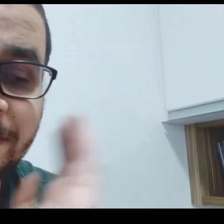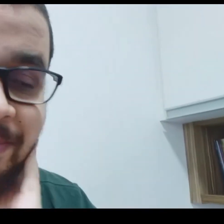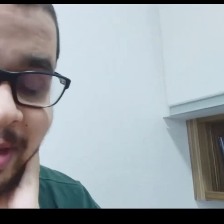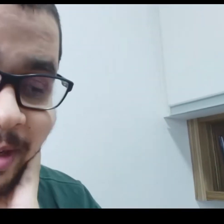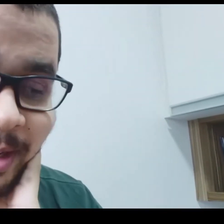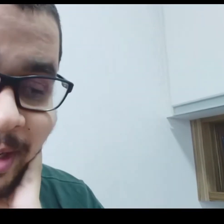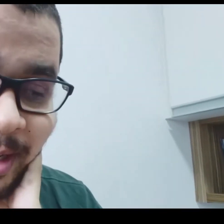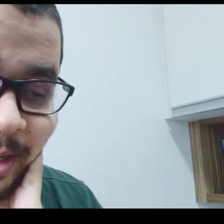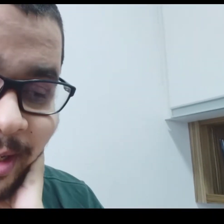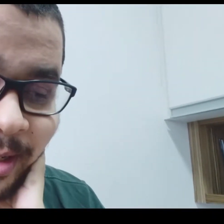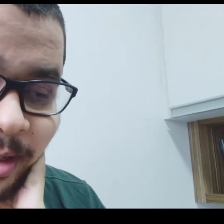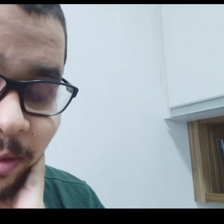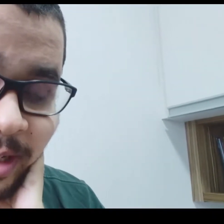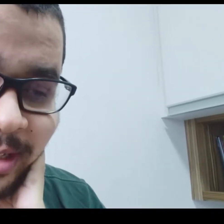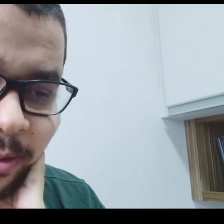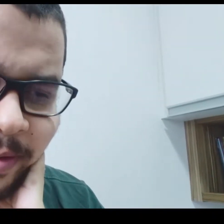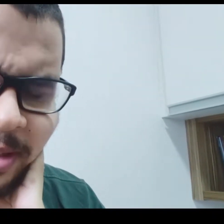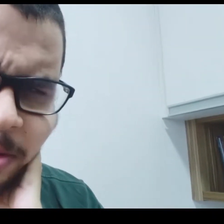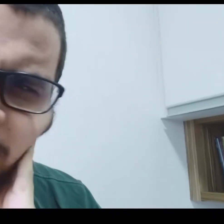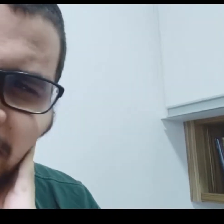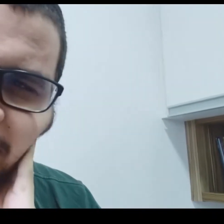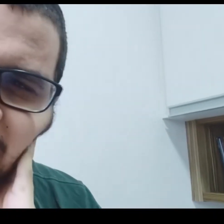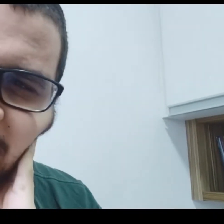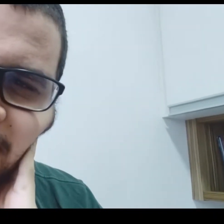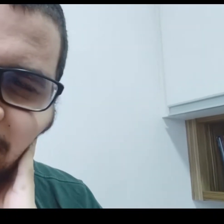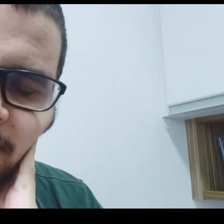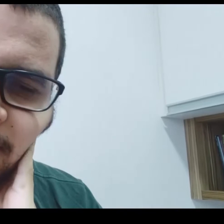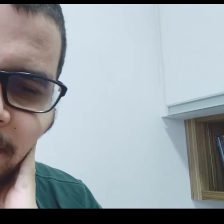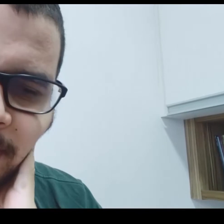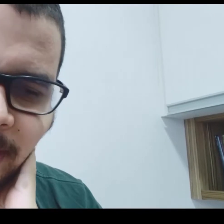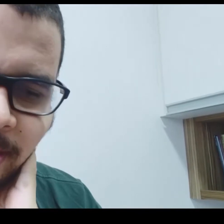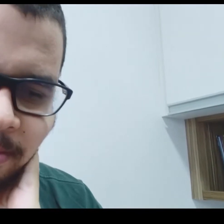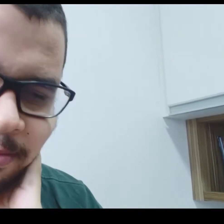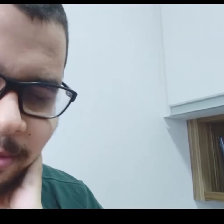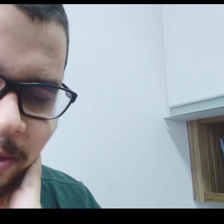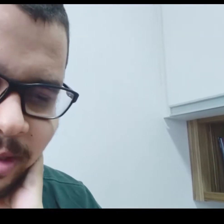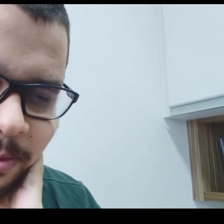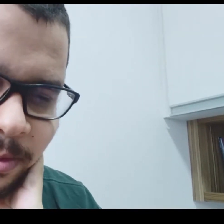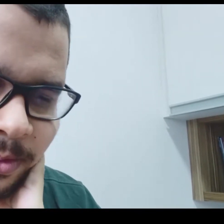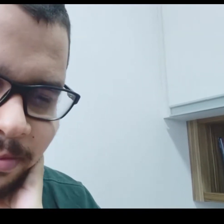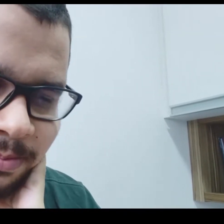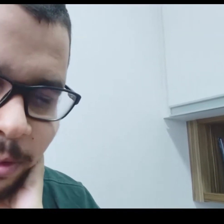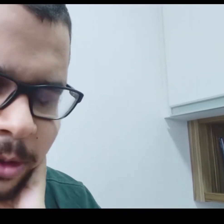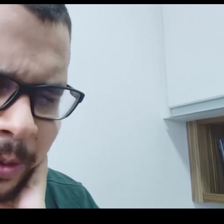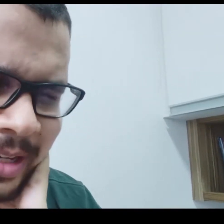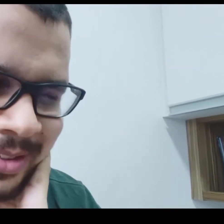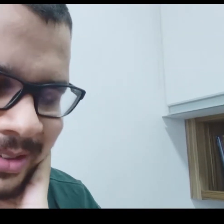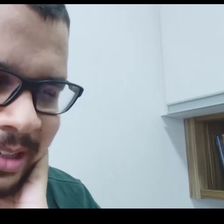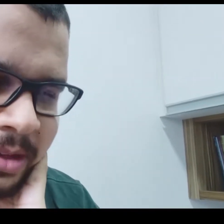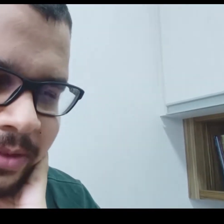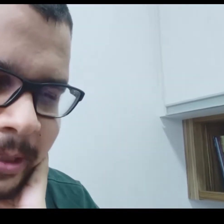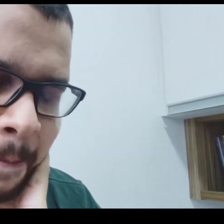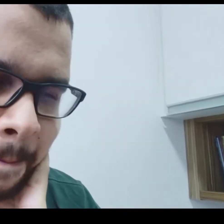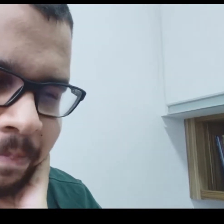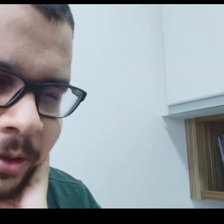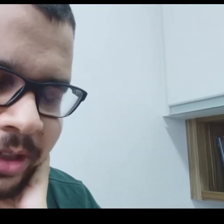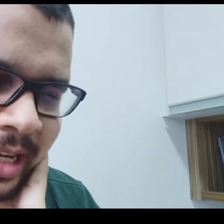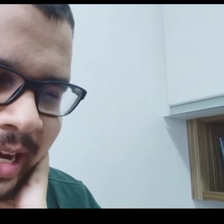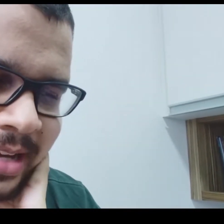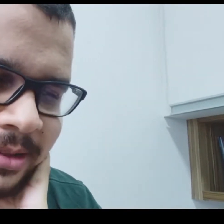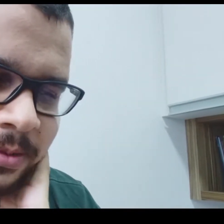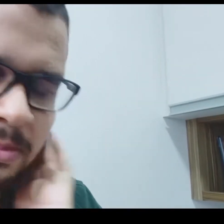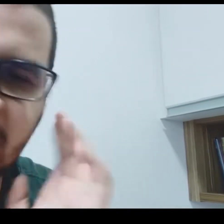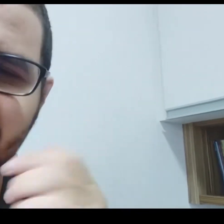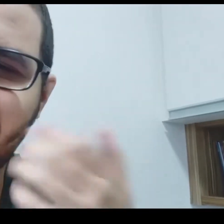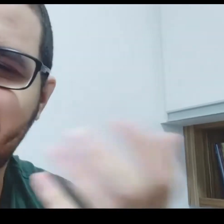ministros. Eu voltei dessa conferência totalmente diferente. Foi uma coisa muito, muito louca, assim, na minha vida. Eu cheguei